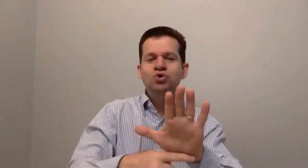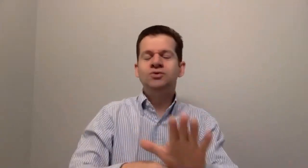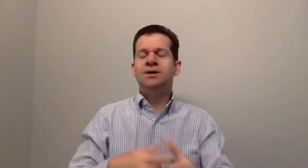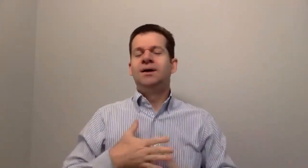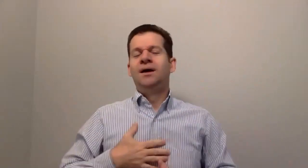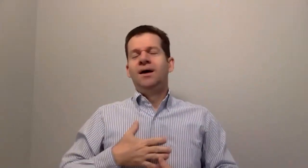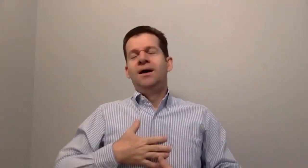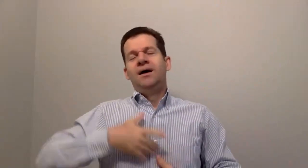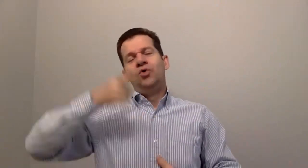Ajuda.